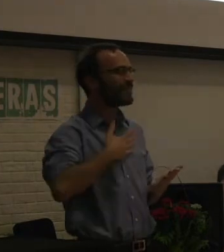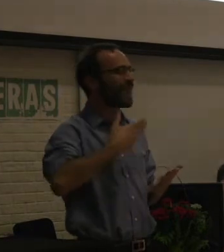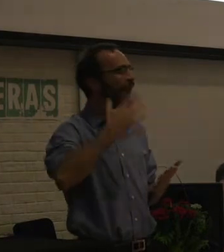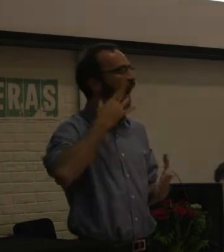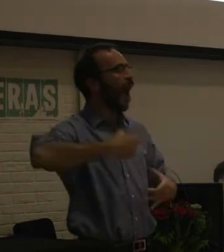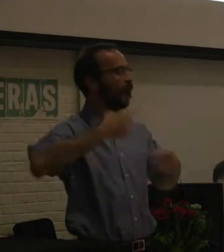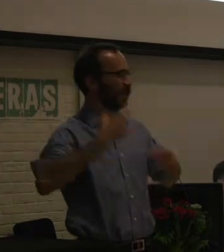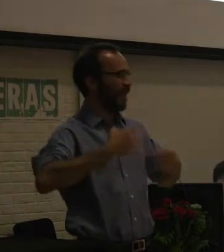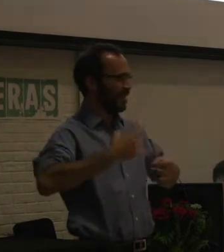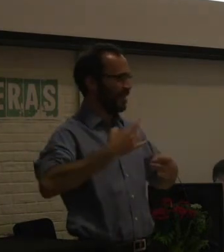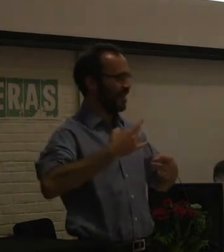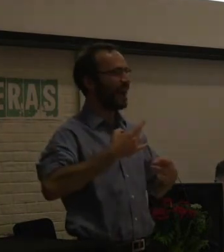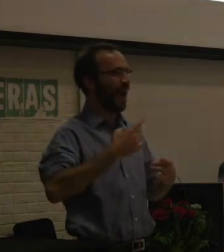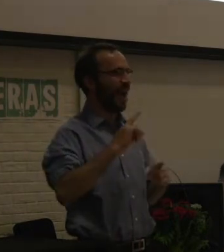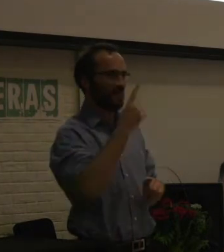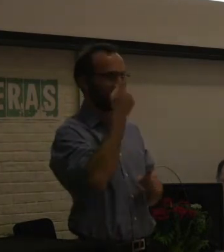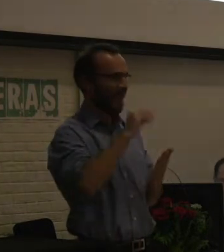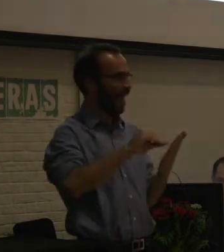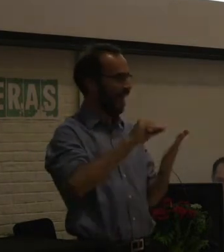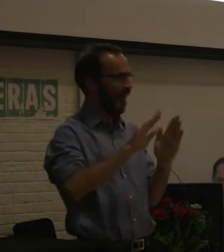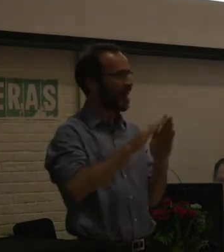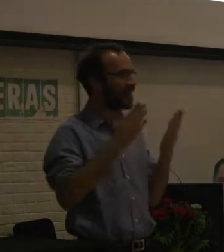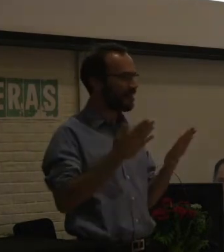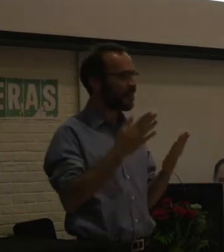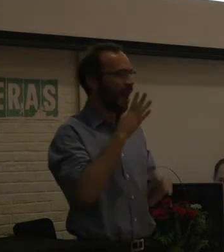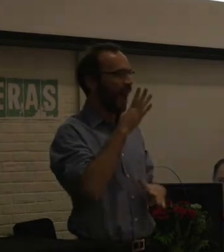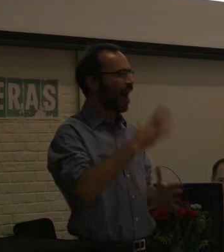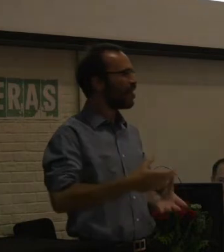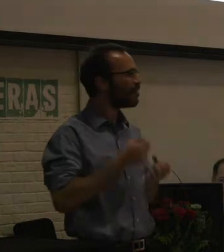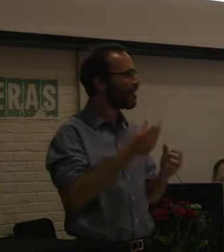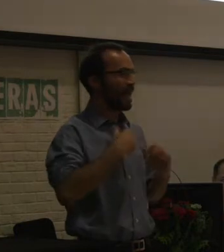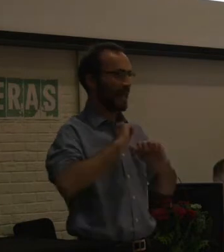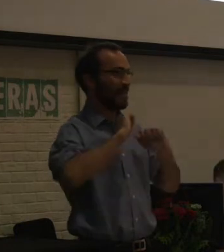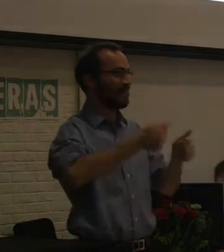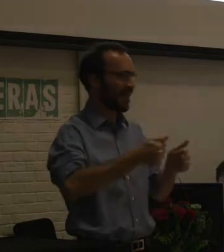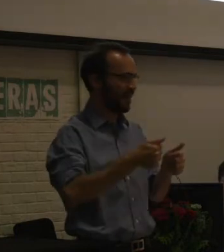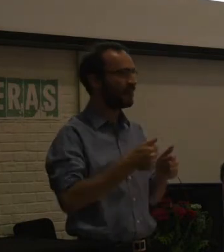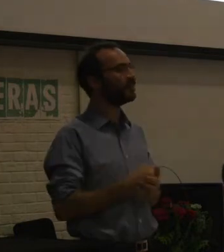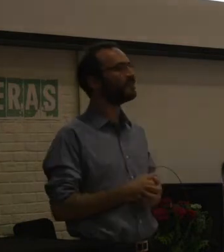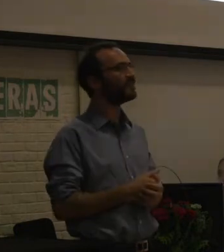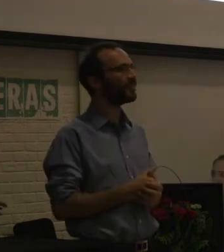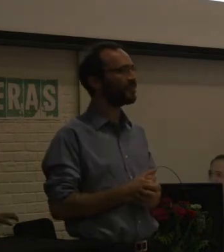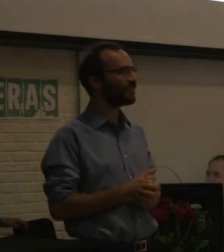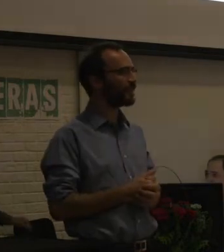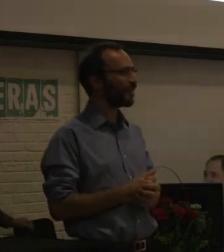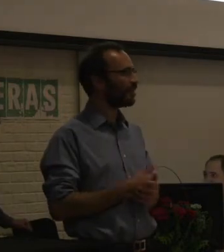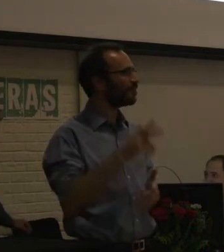auténtica, por decirlo de alguna manera. Bueno, vamos a empezar. ¿No se me oye?